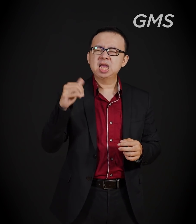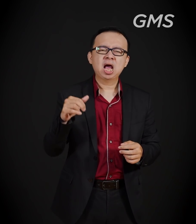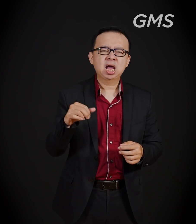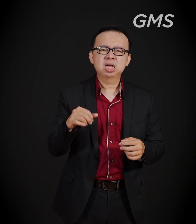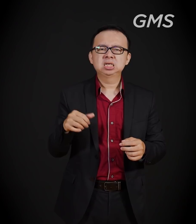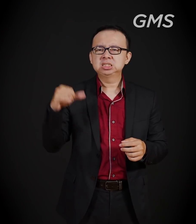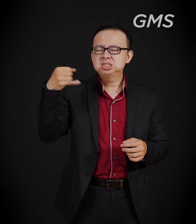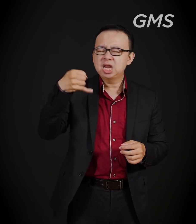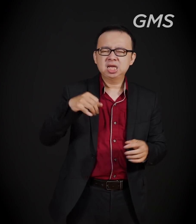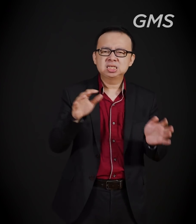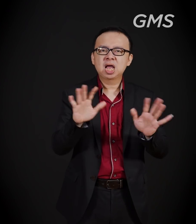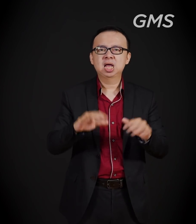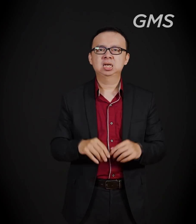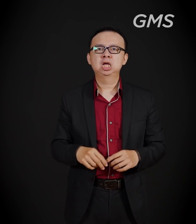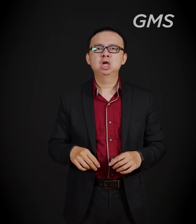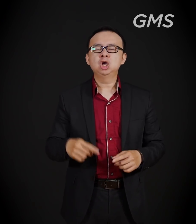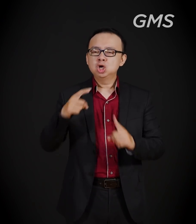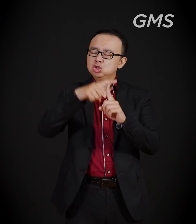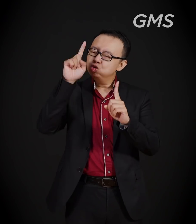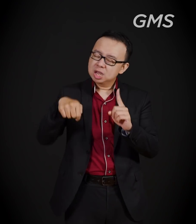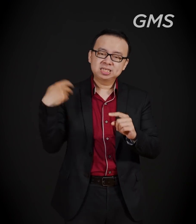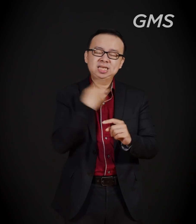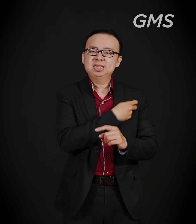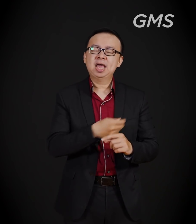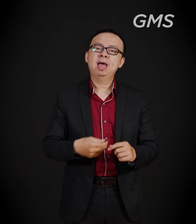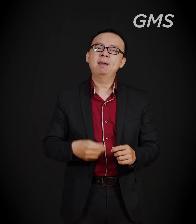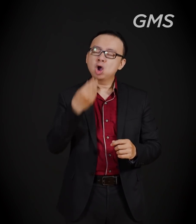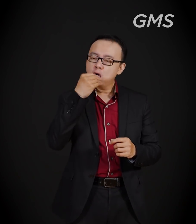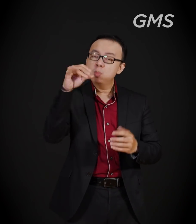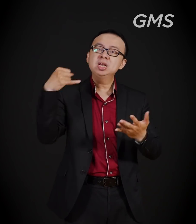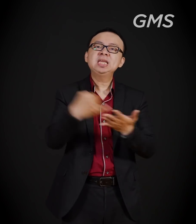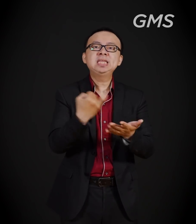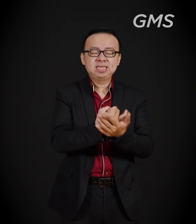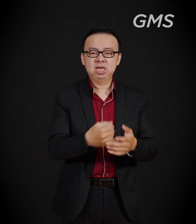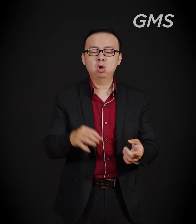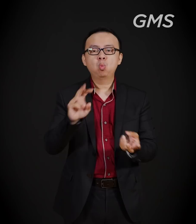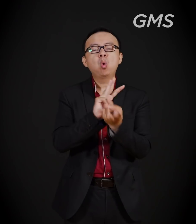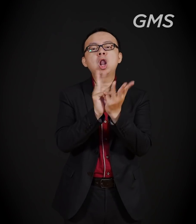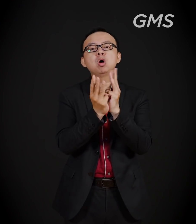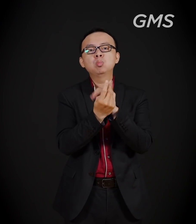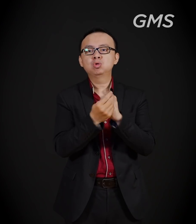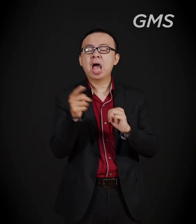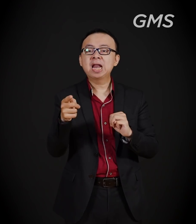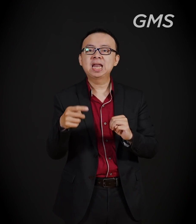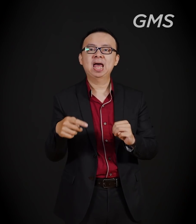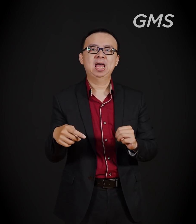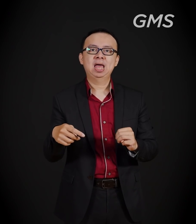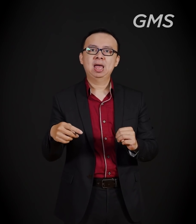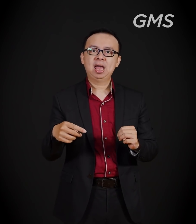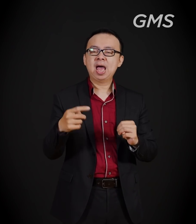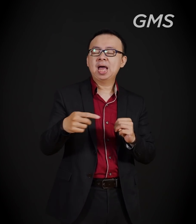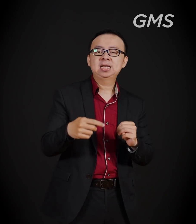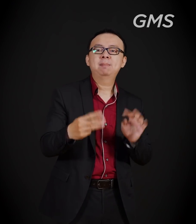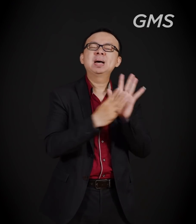Tugas kita beritakan Injil. Tugas kita melayani Tuhan. Ada tantangan, it's okay. Yesus